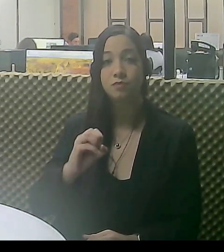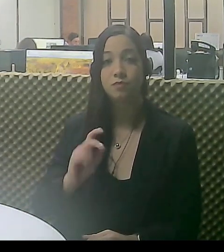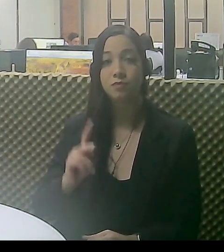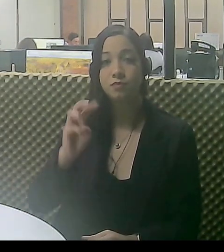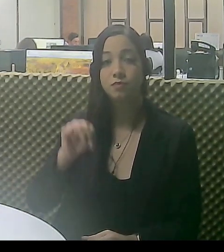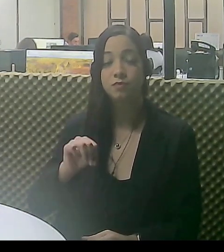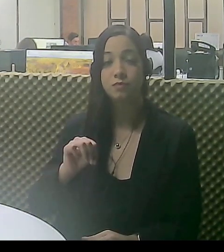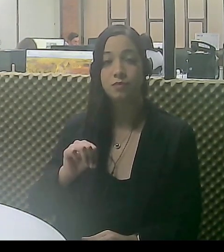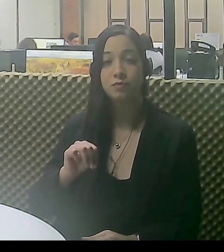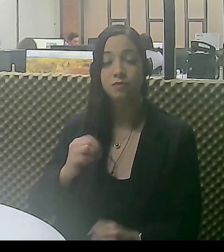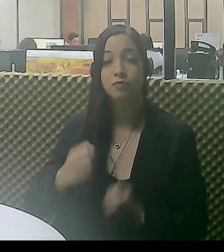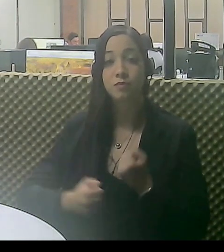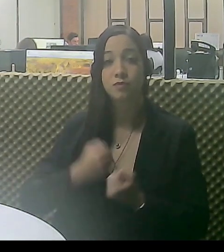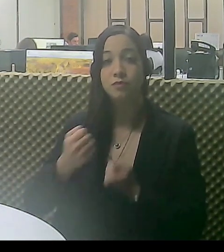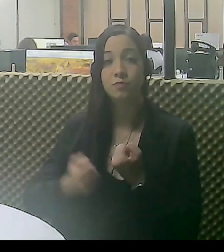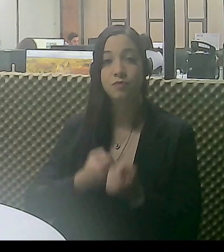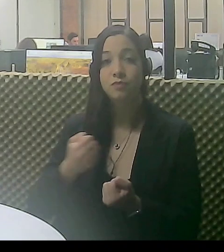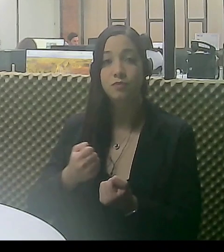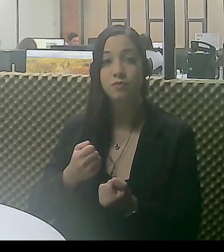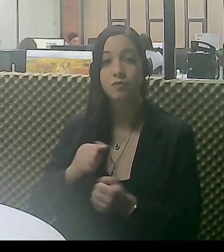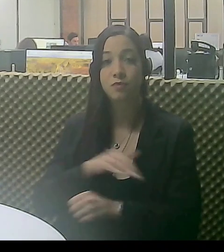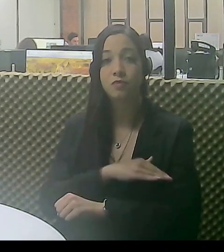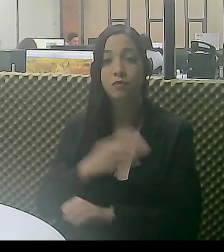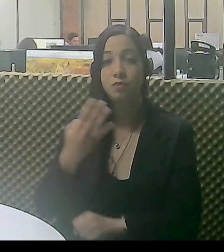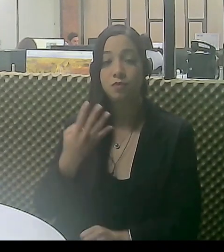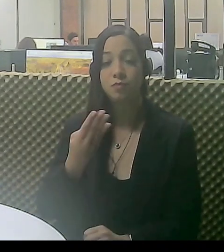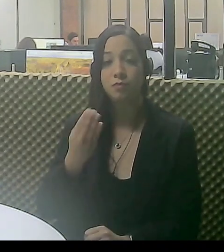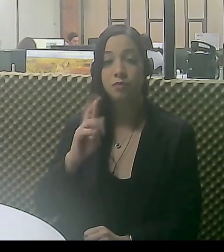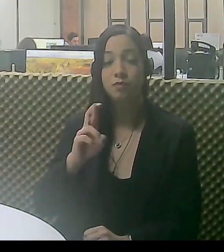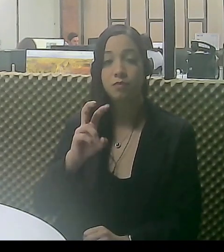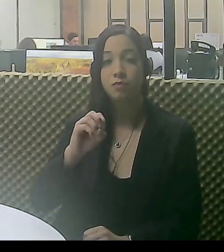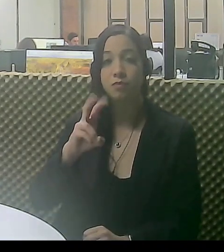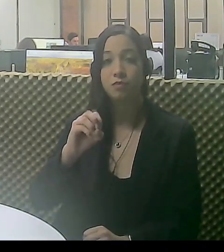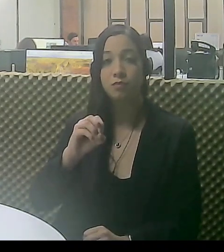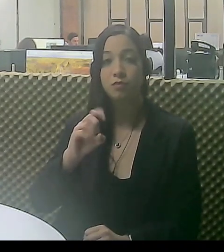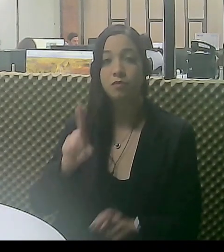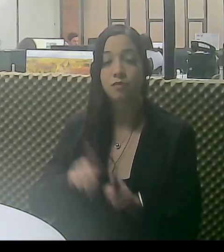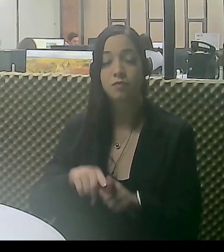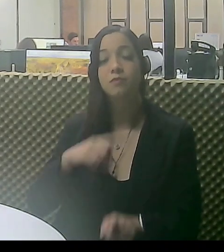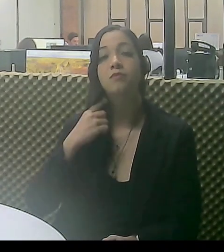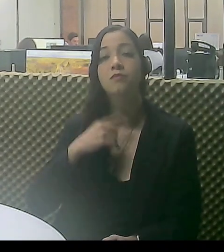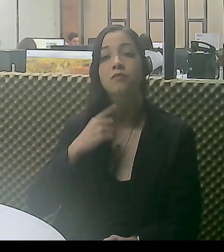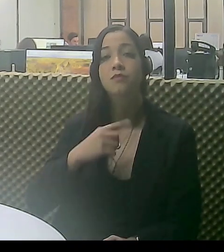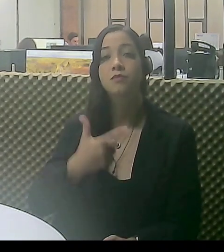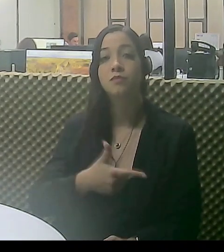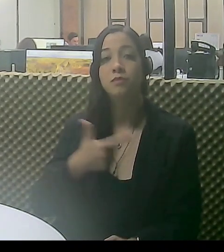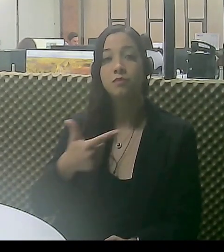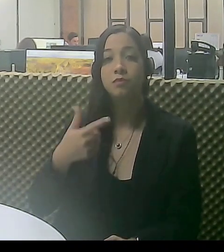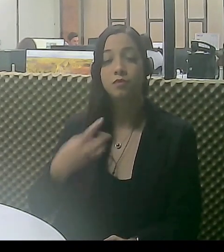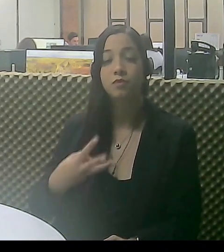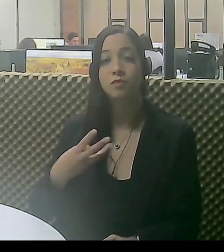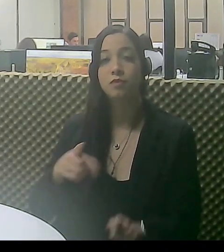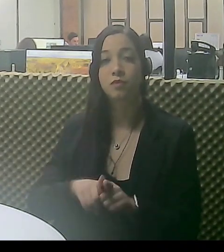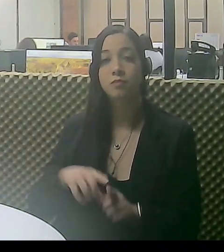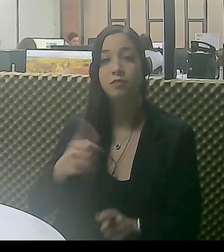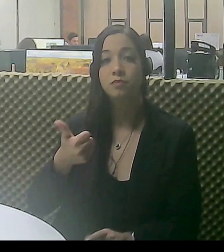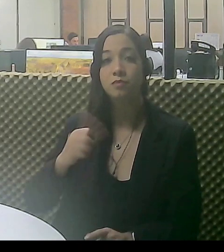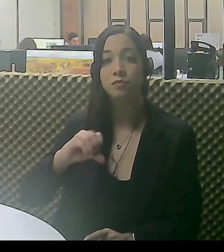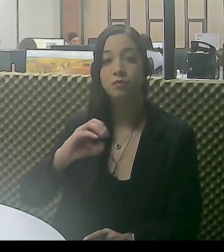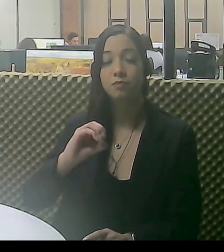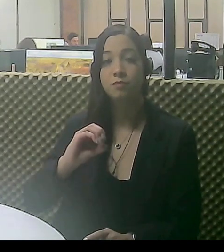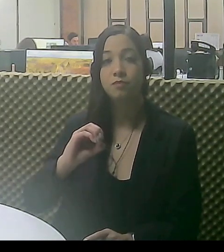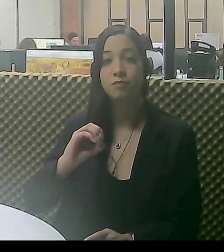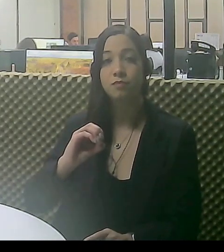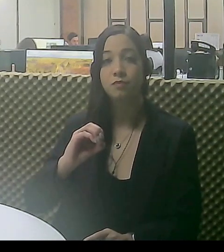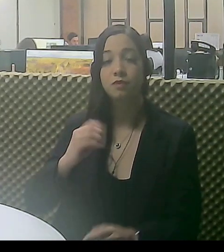da corrida será feito pelas rodovias BR-050 e MGs 223 e 190,